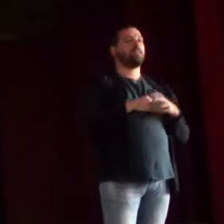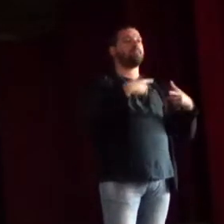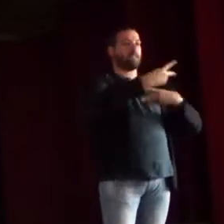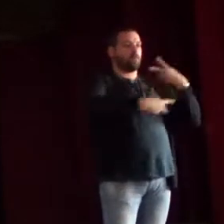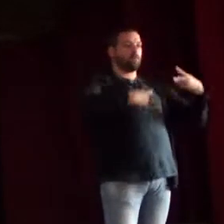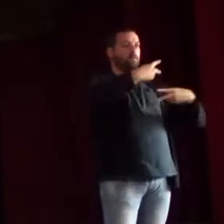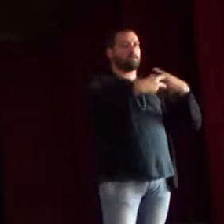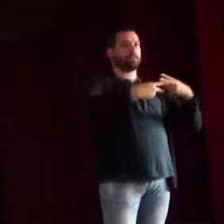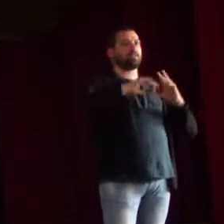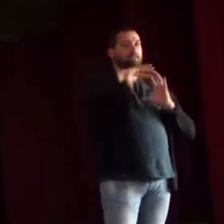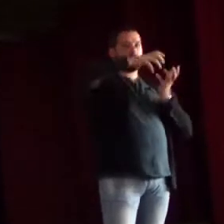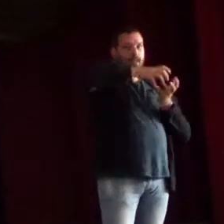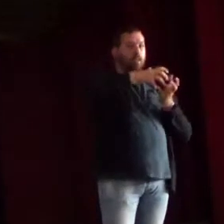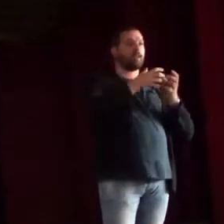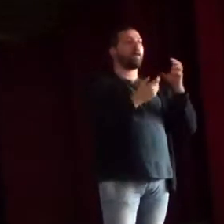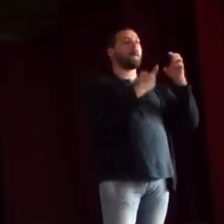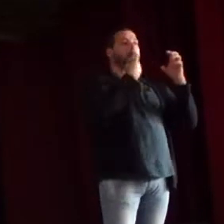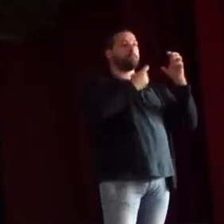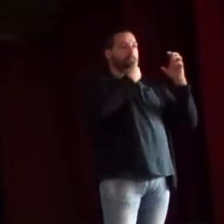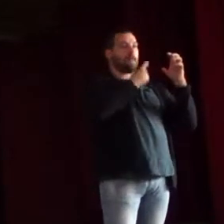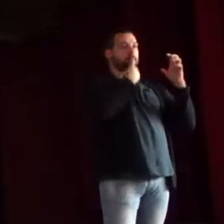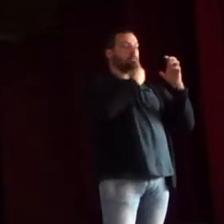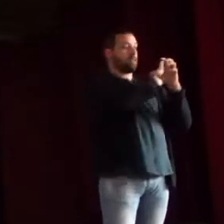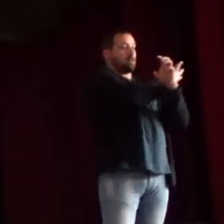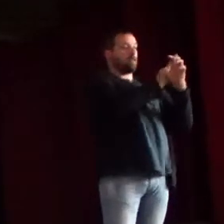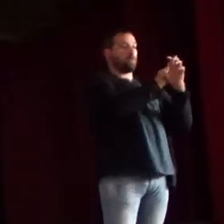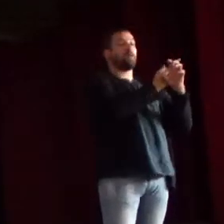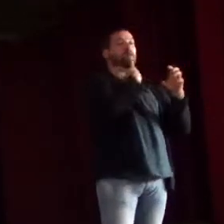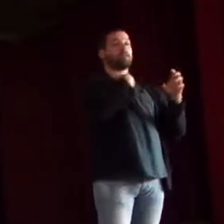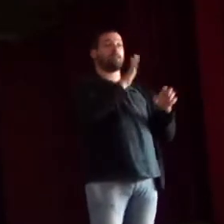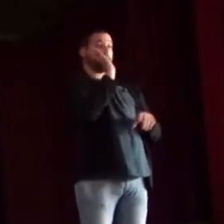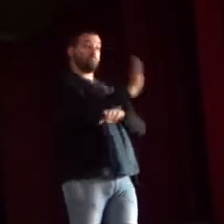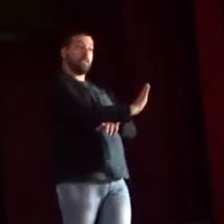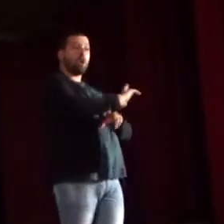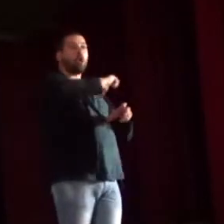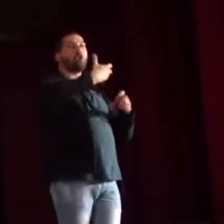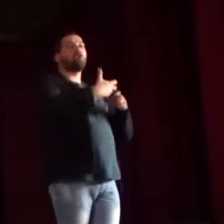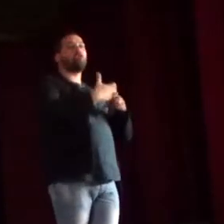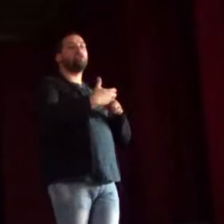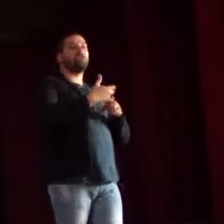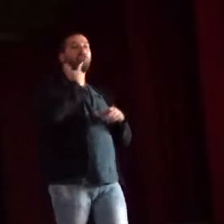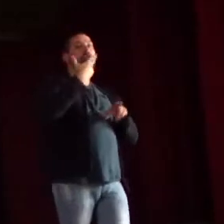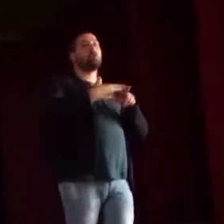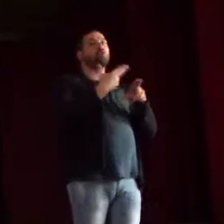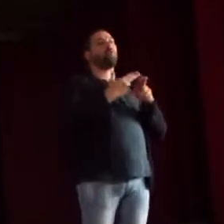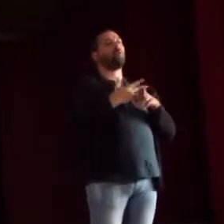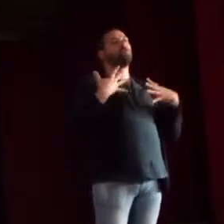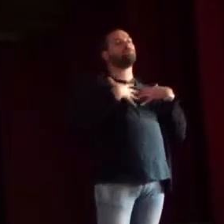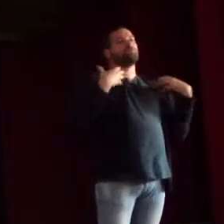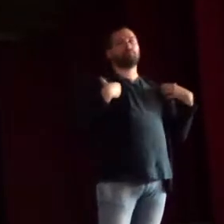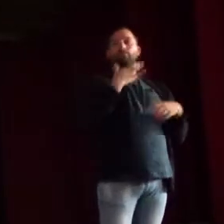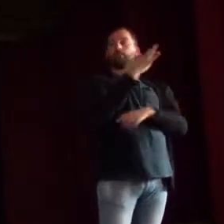Vénus, Mars. La Terre, Mars. Ces quatre planètes sont des planètes rocheuses. Ce sont des planètes qu'on appelle telluriques.